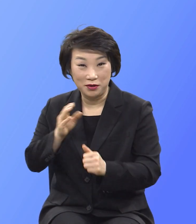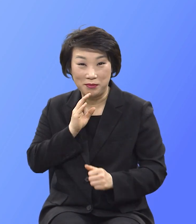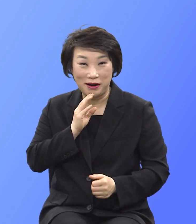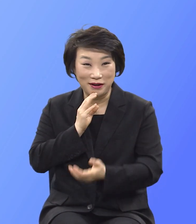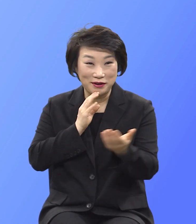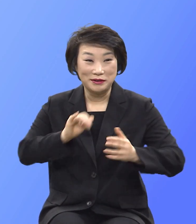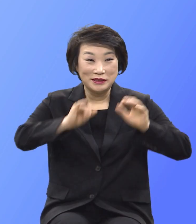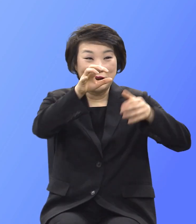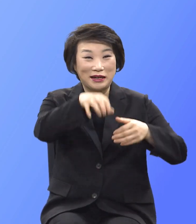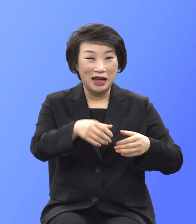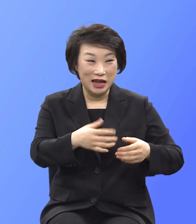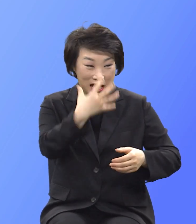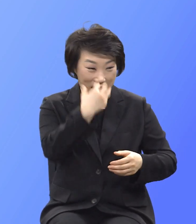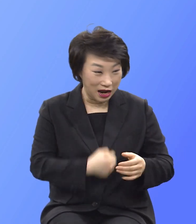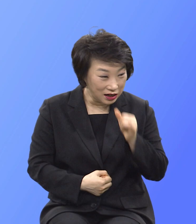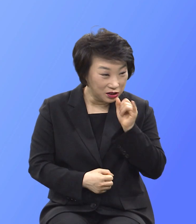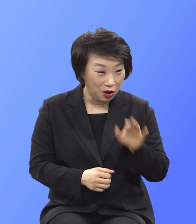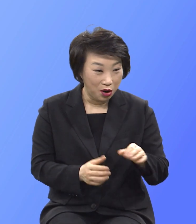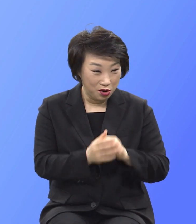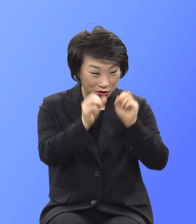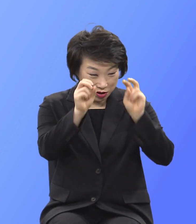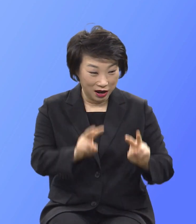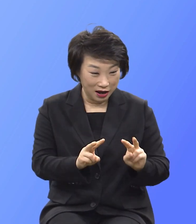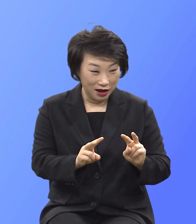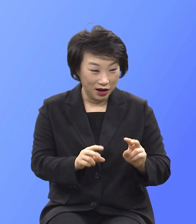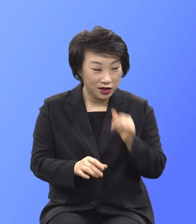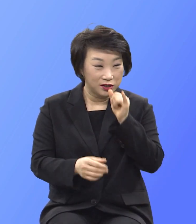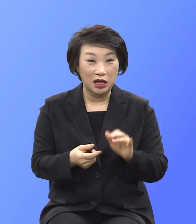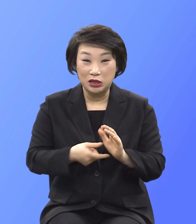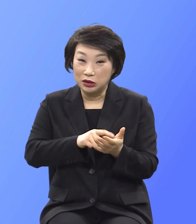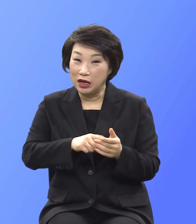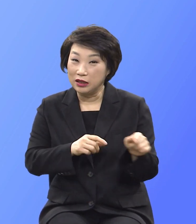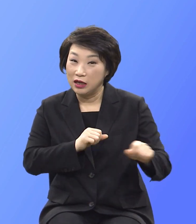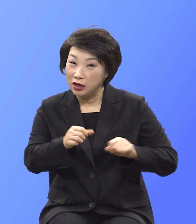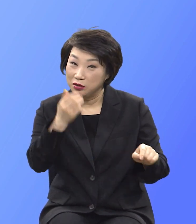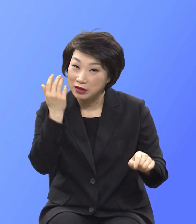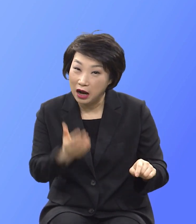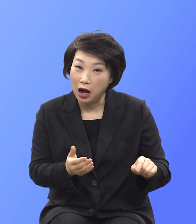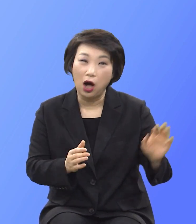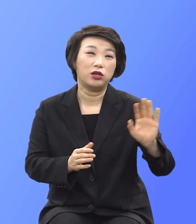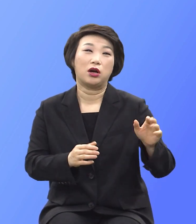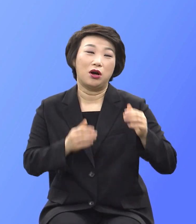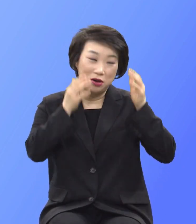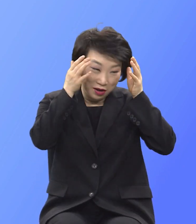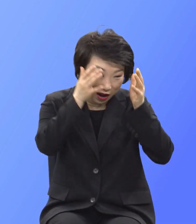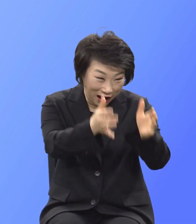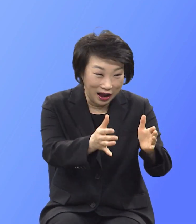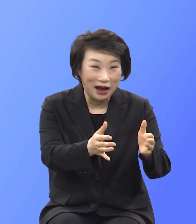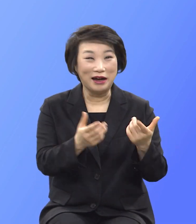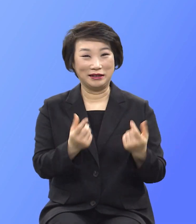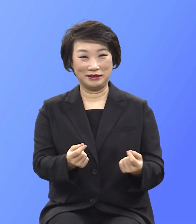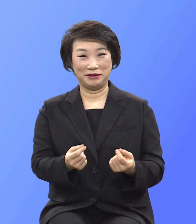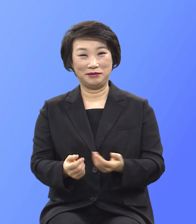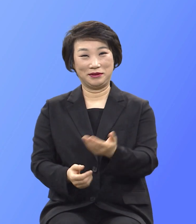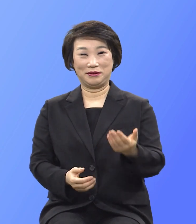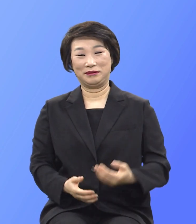여러분 세상에 수지 맞는 일에 적당히가 있느냐 그 말입니다. 없지